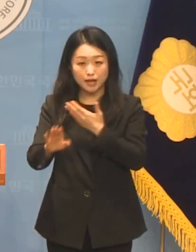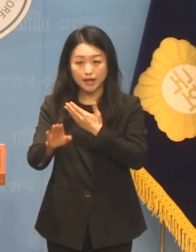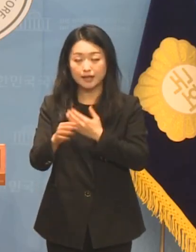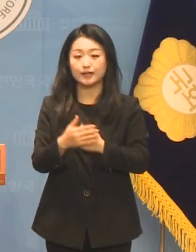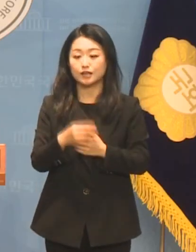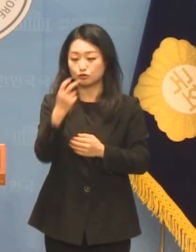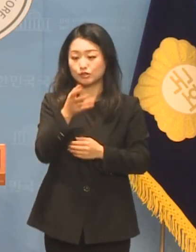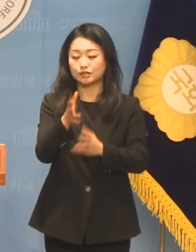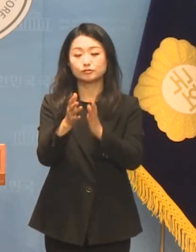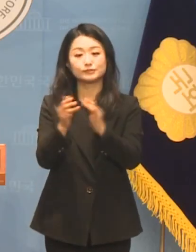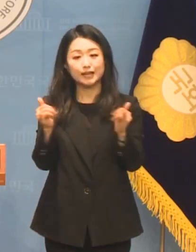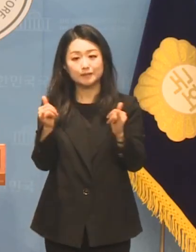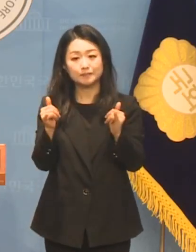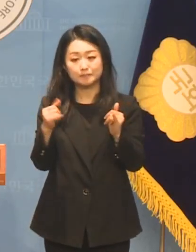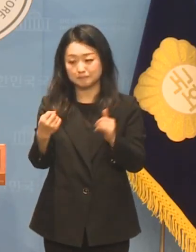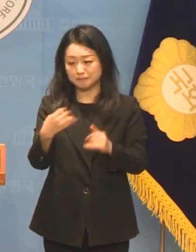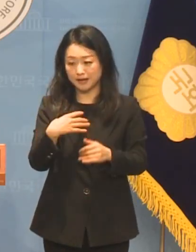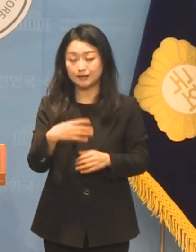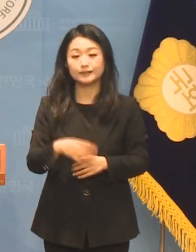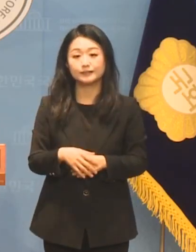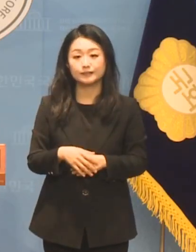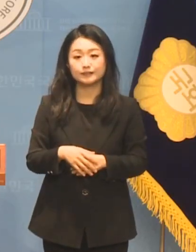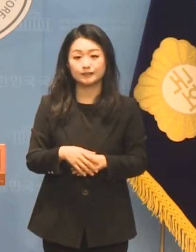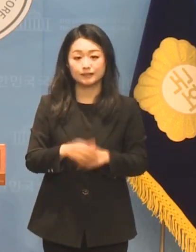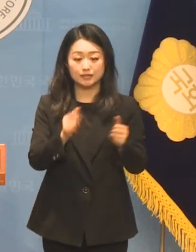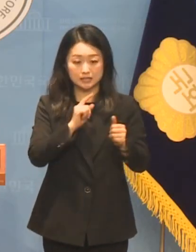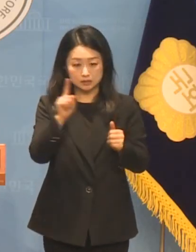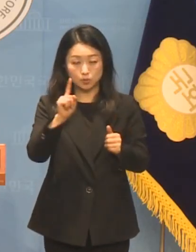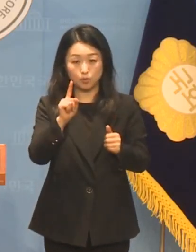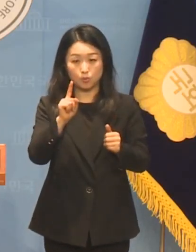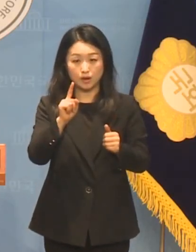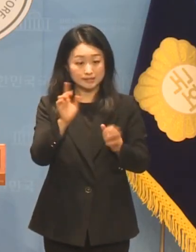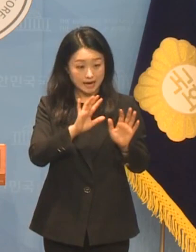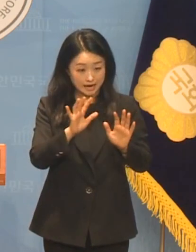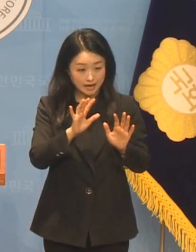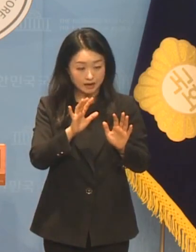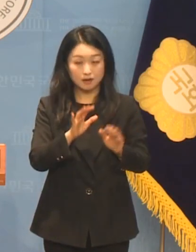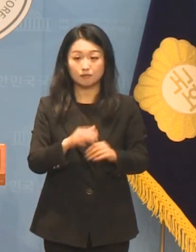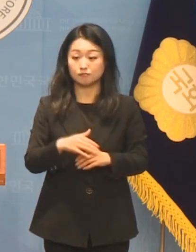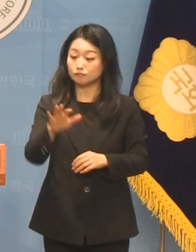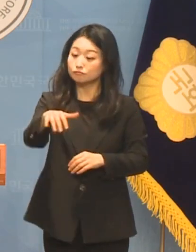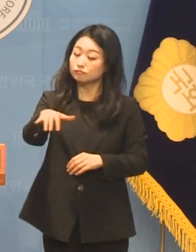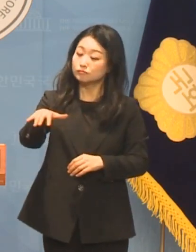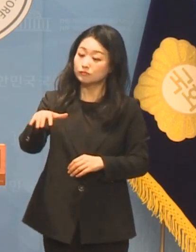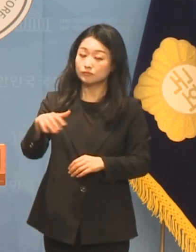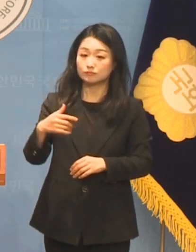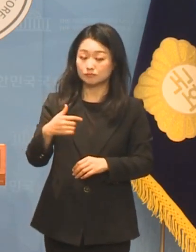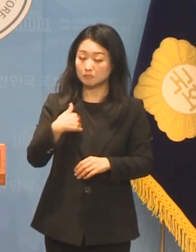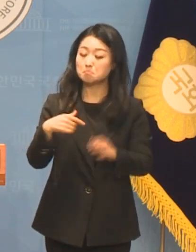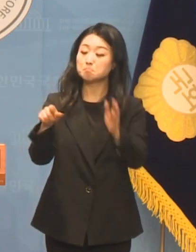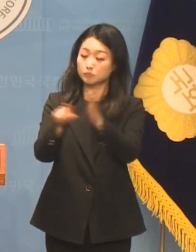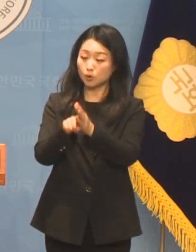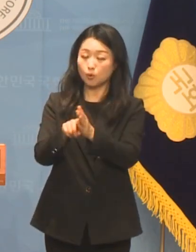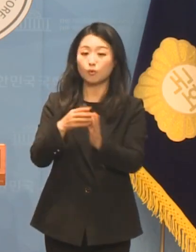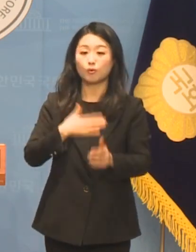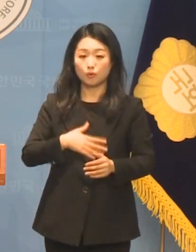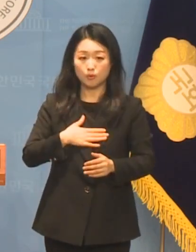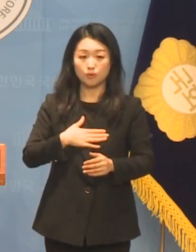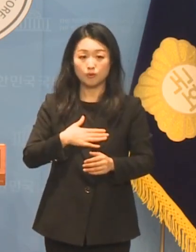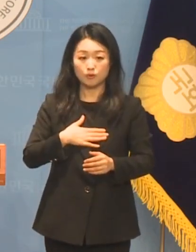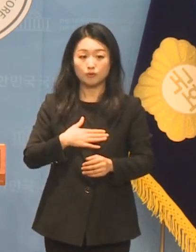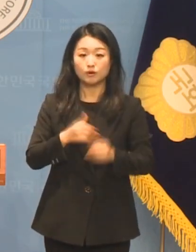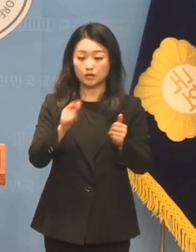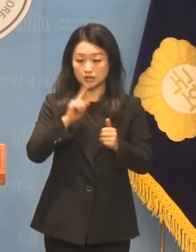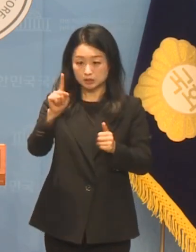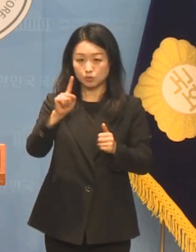담당 수사관들이 이 사건을 불기소한다고 보고하자 저는 담당 수사관들 말을 믿고 이 사건의